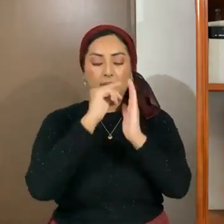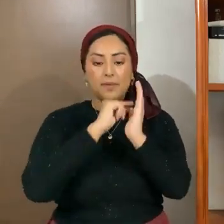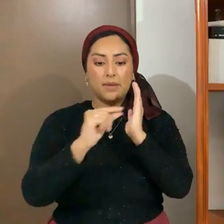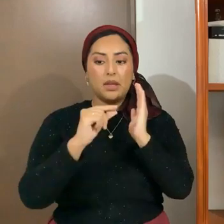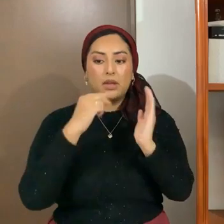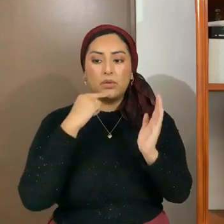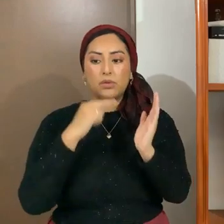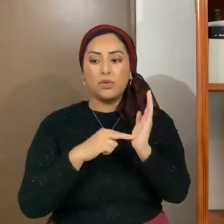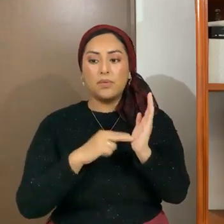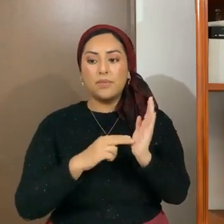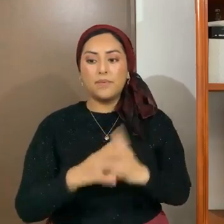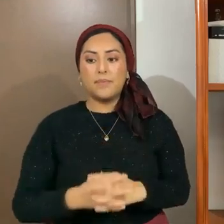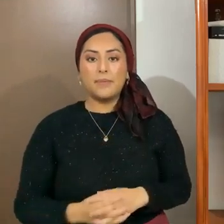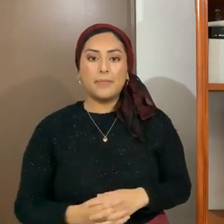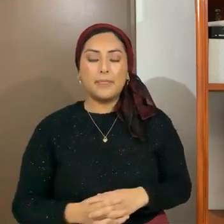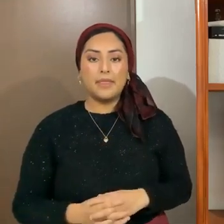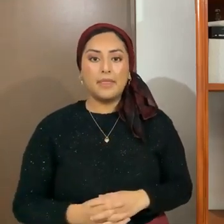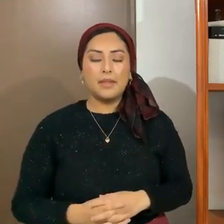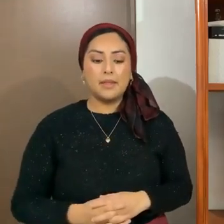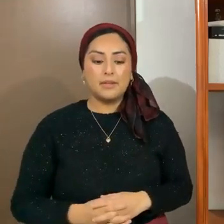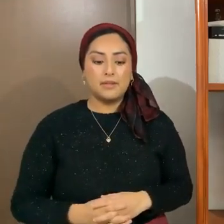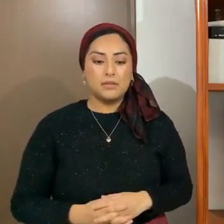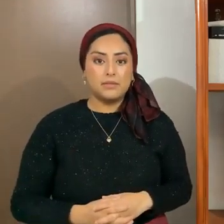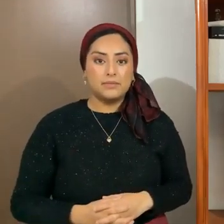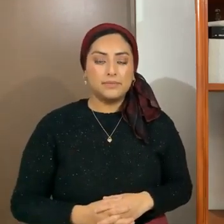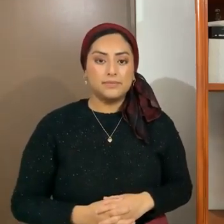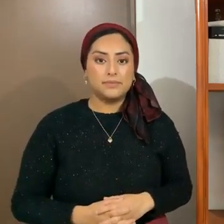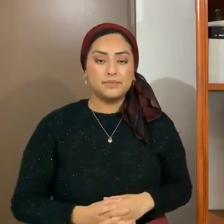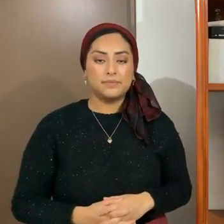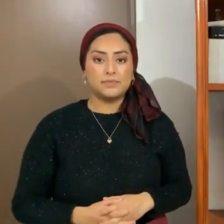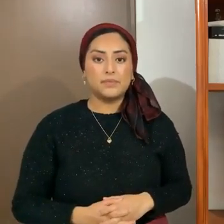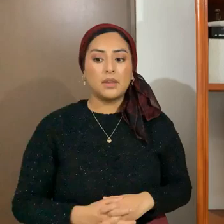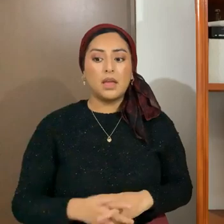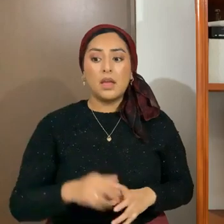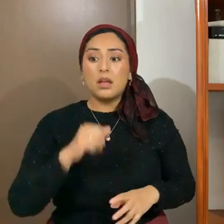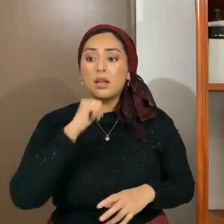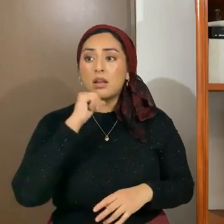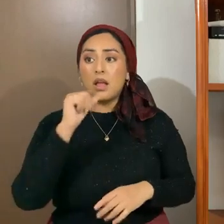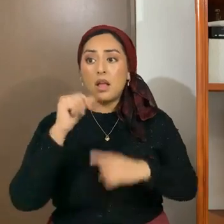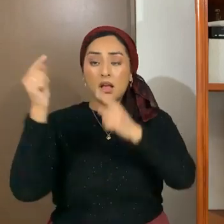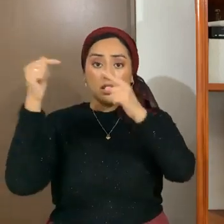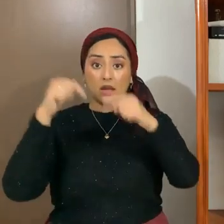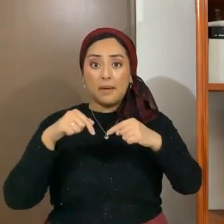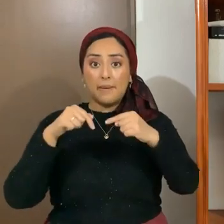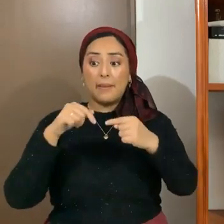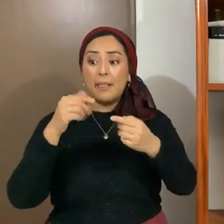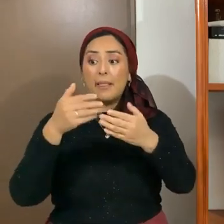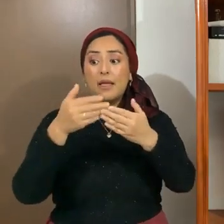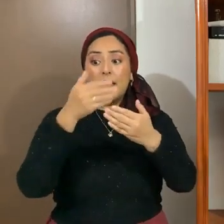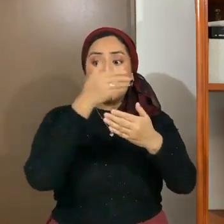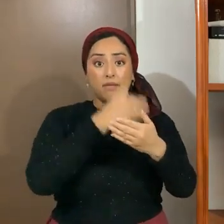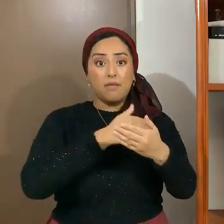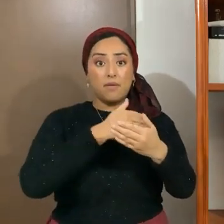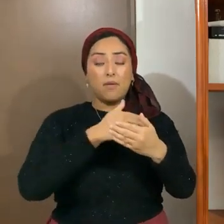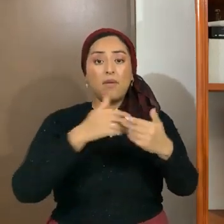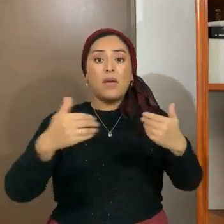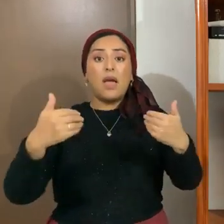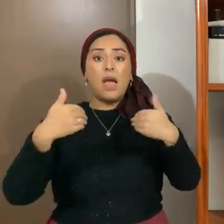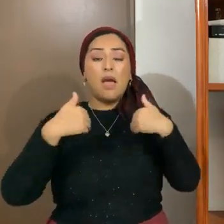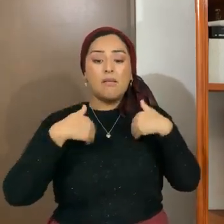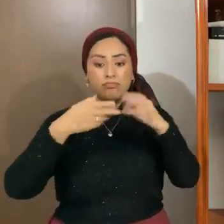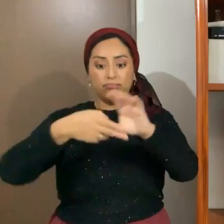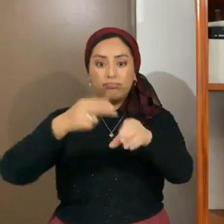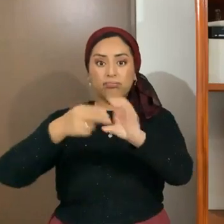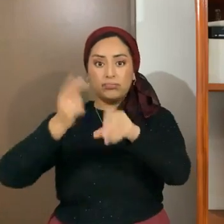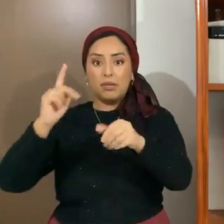nada más, segunda de Tesalonicenses 2:3, porque no vendrá sin que antes aparezca la apostasía y se